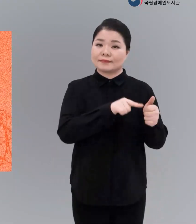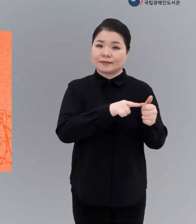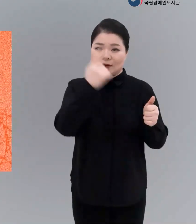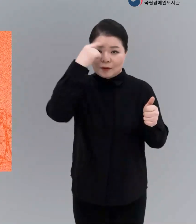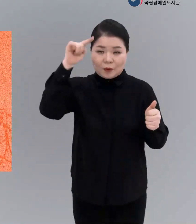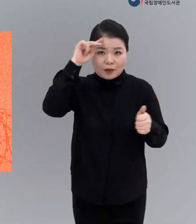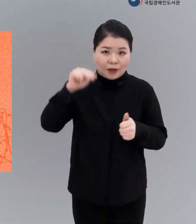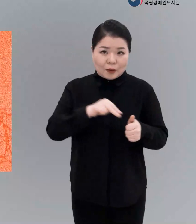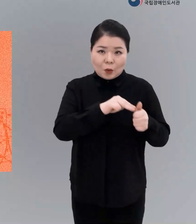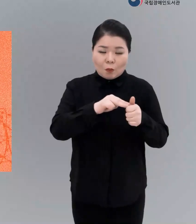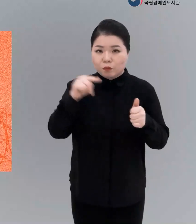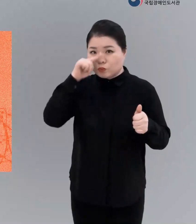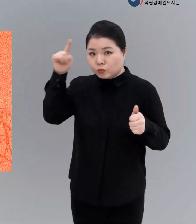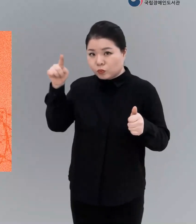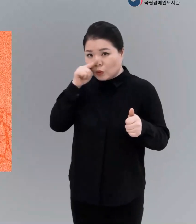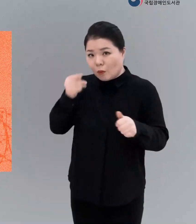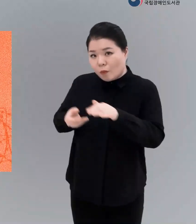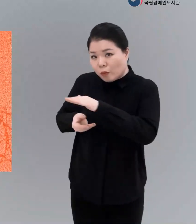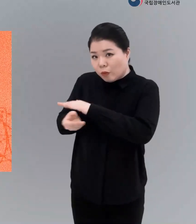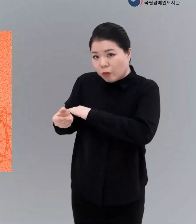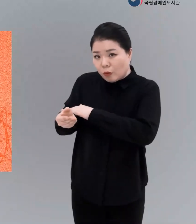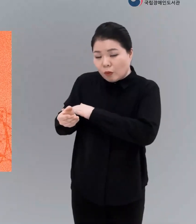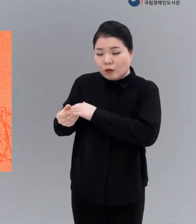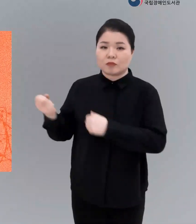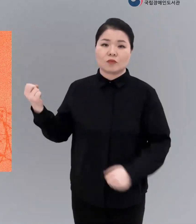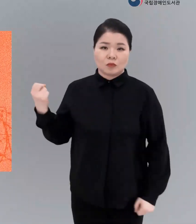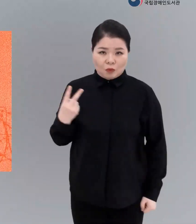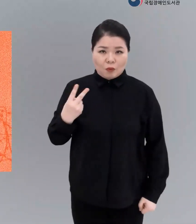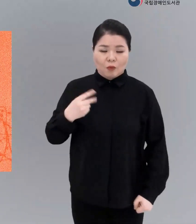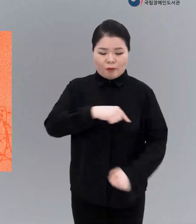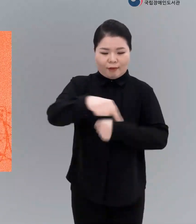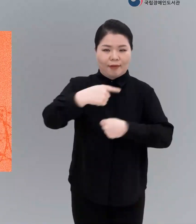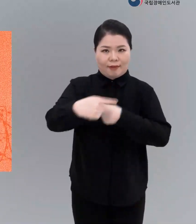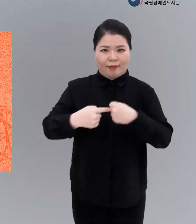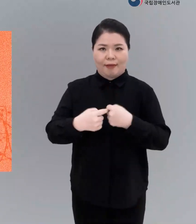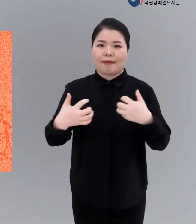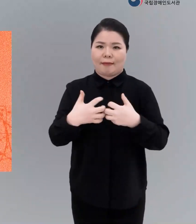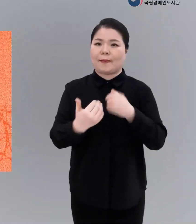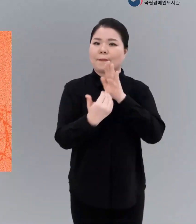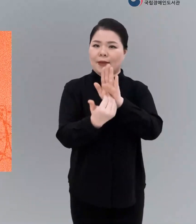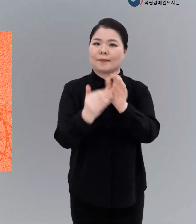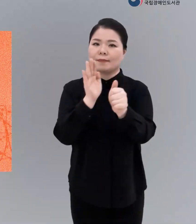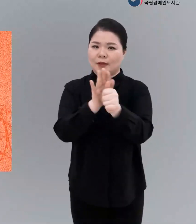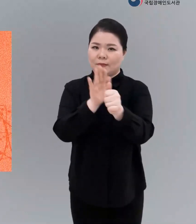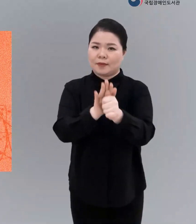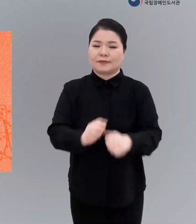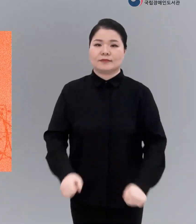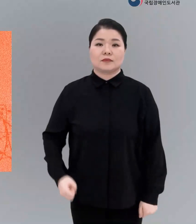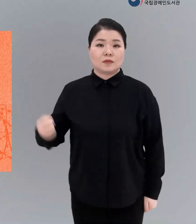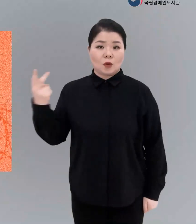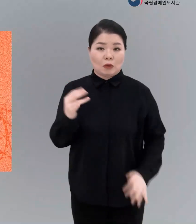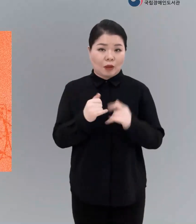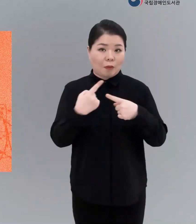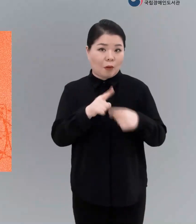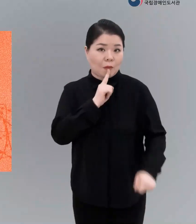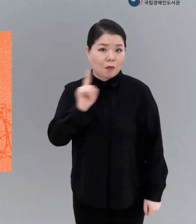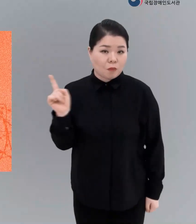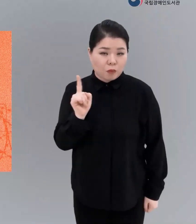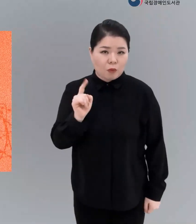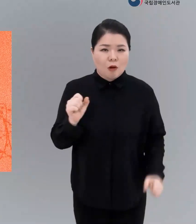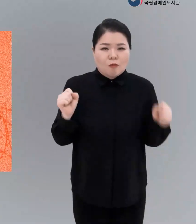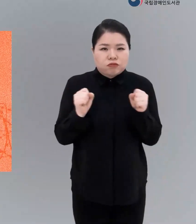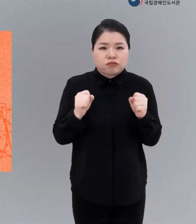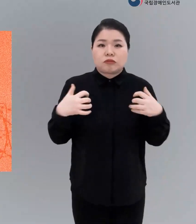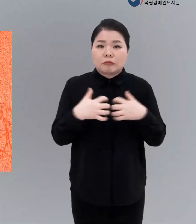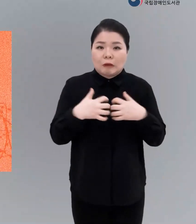올레크는 서방 세계에 소련의 첩보망을 알리고 핵전쟁을 피할 수 있게 돕고 냉전 시대 종결에